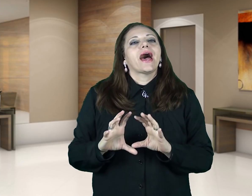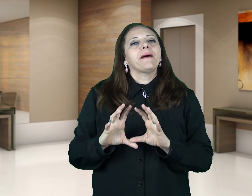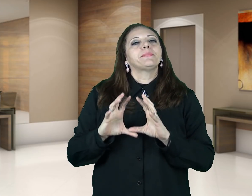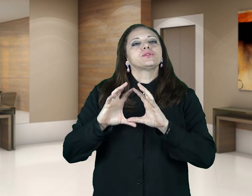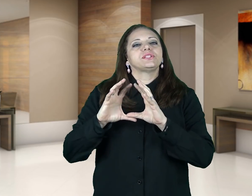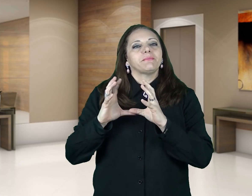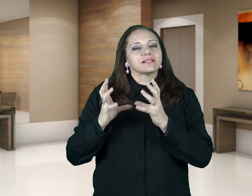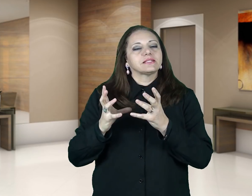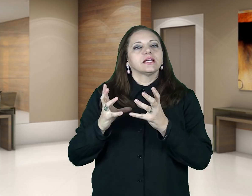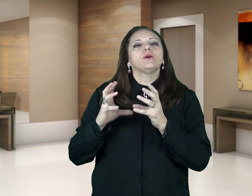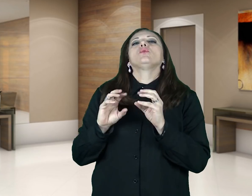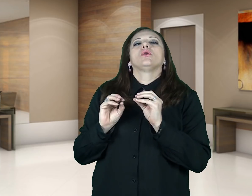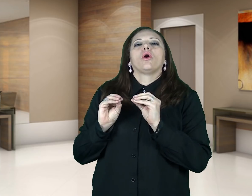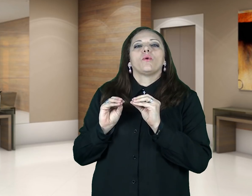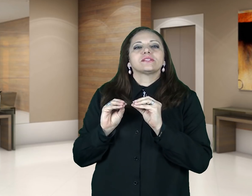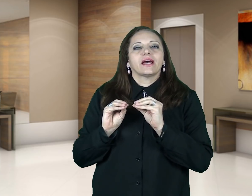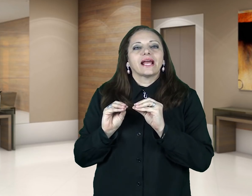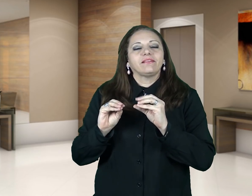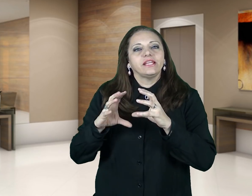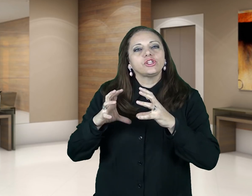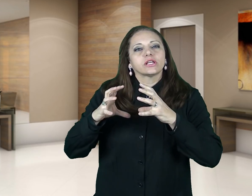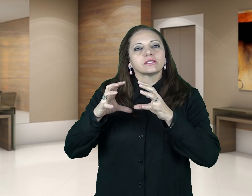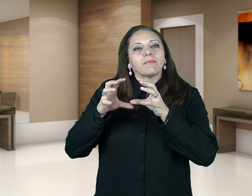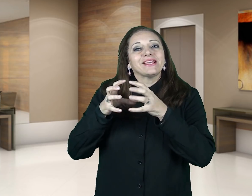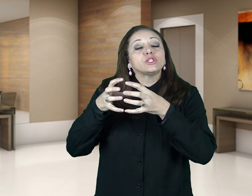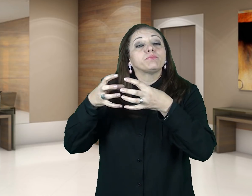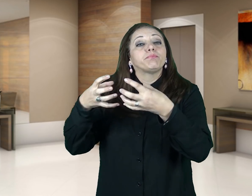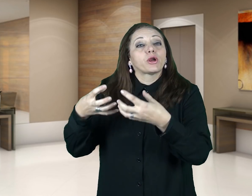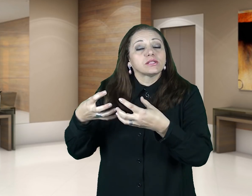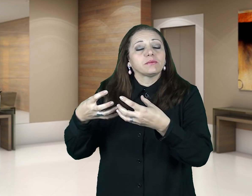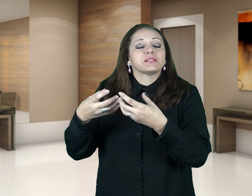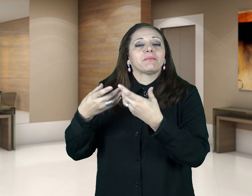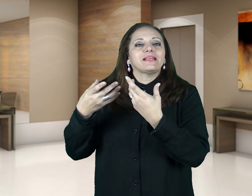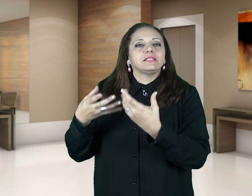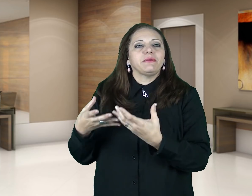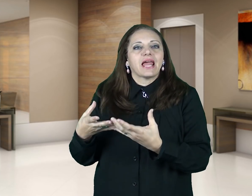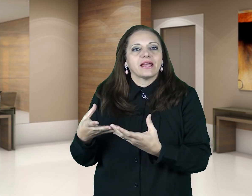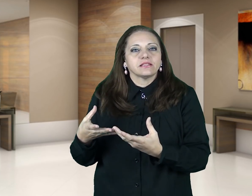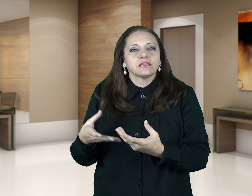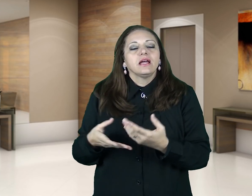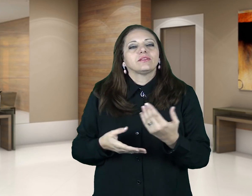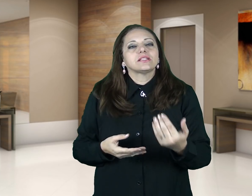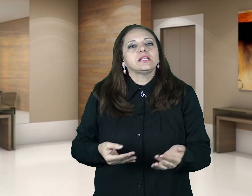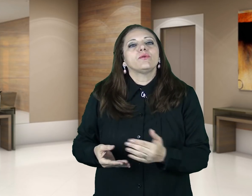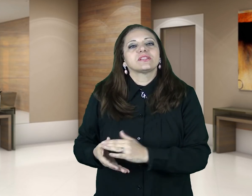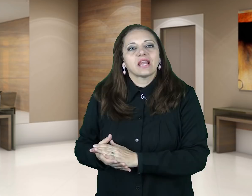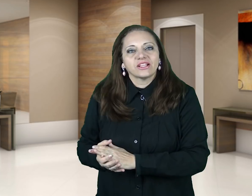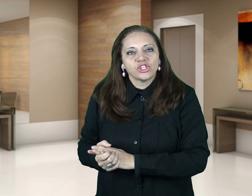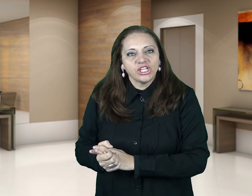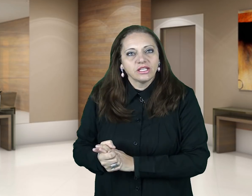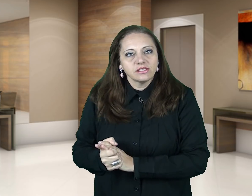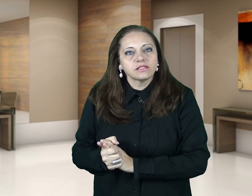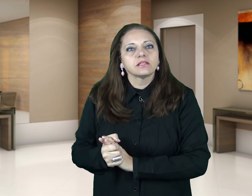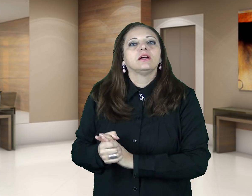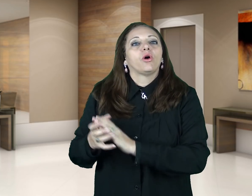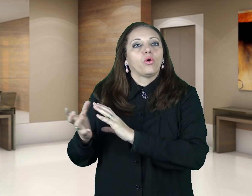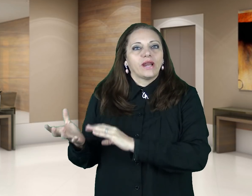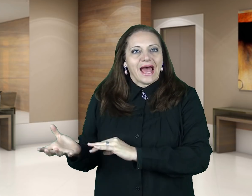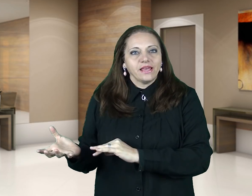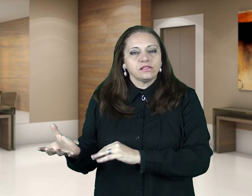a aproximação ou as características mais próximas, mais similares das línguas latinas